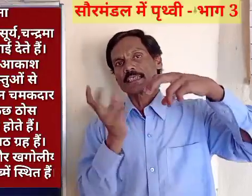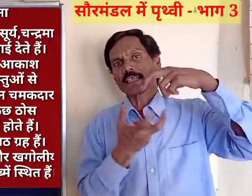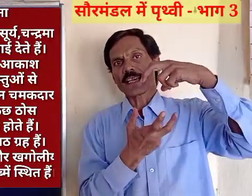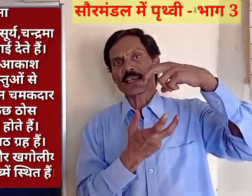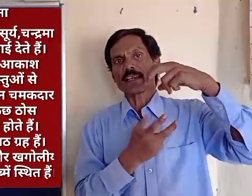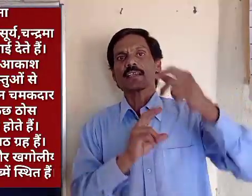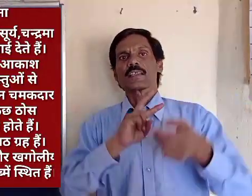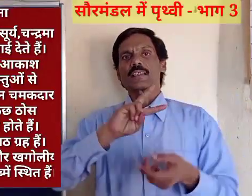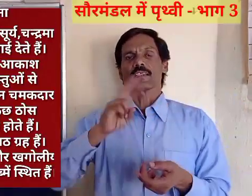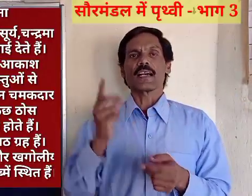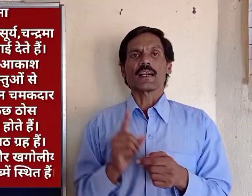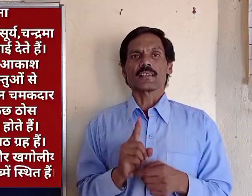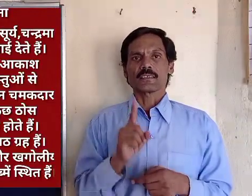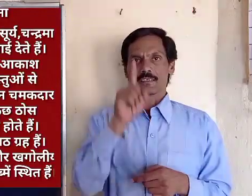ग्रह या